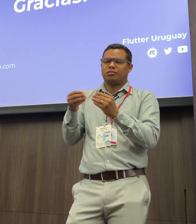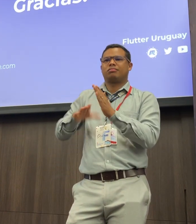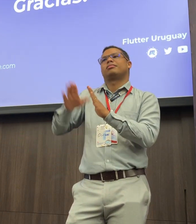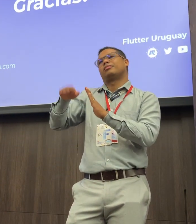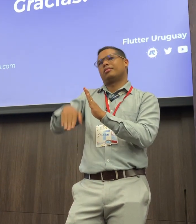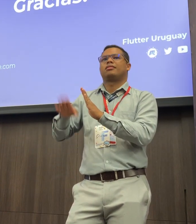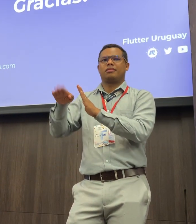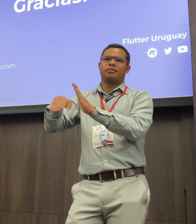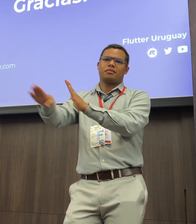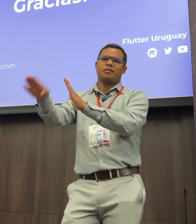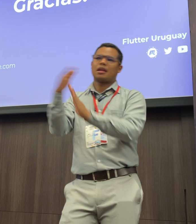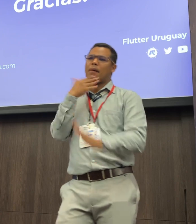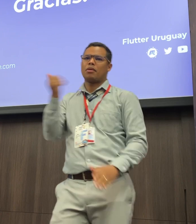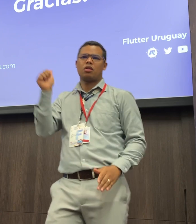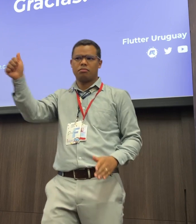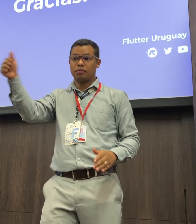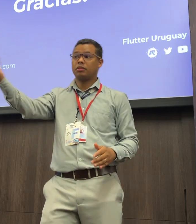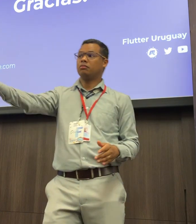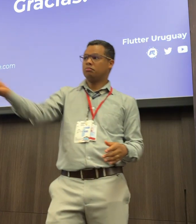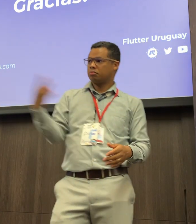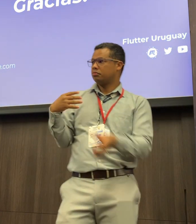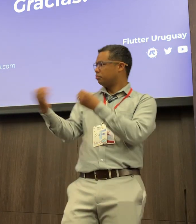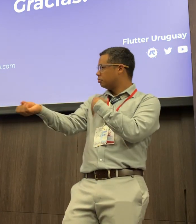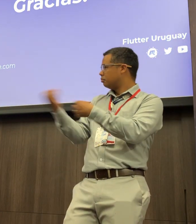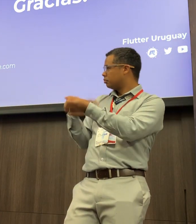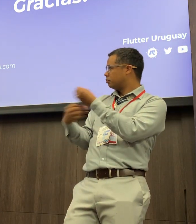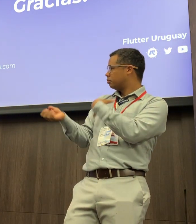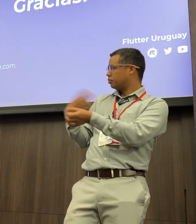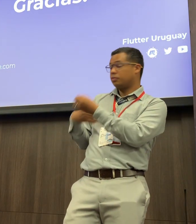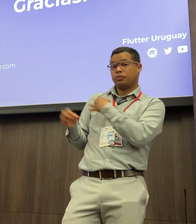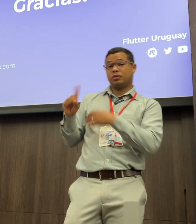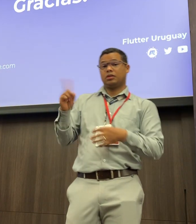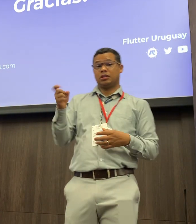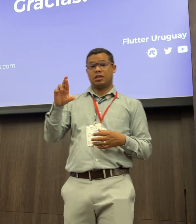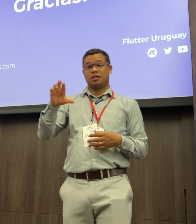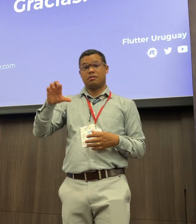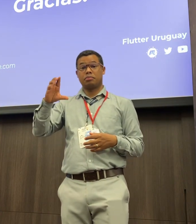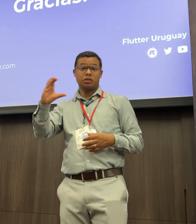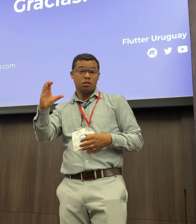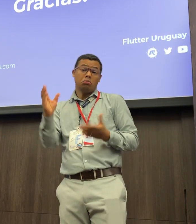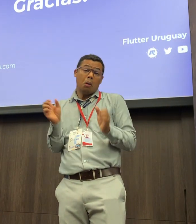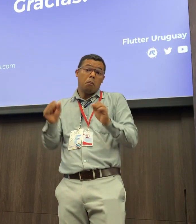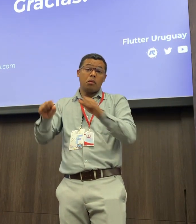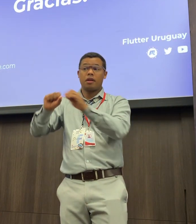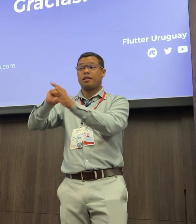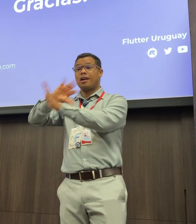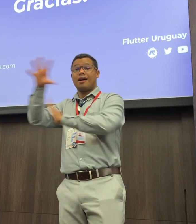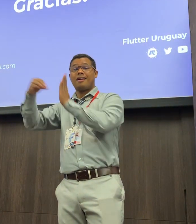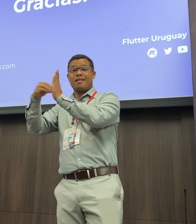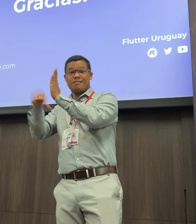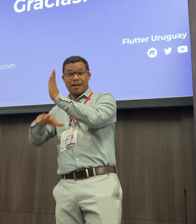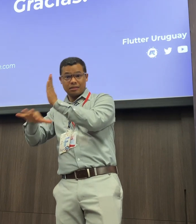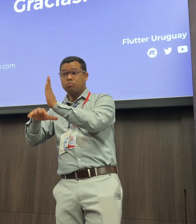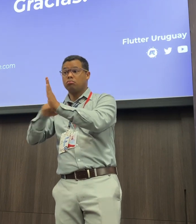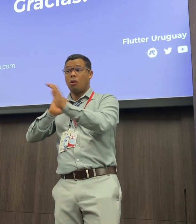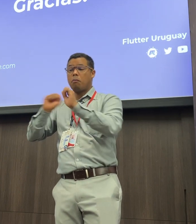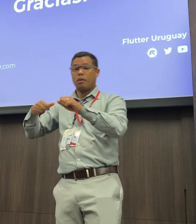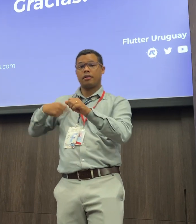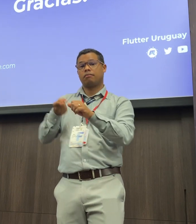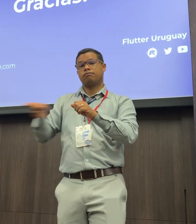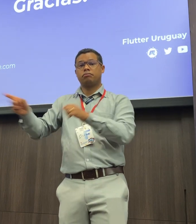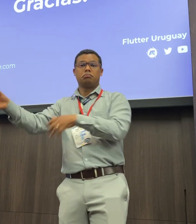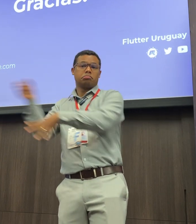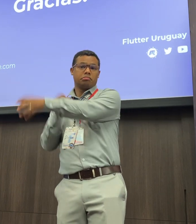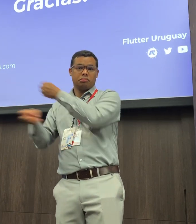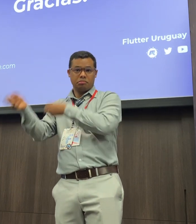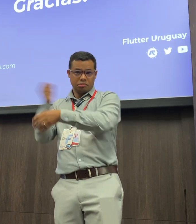ese caso, nada impide, una vez estando en gRPC, ir a hacer una búsqueda de una base de datos, cualquier base de datos que queramos integrar. Pero sí, la verdad, en este ejemplo